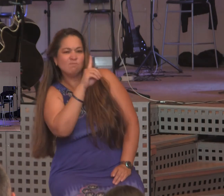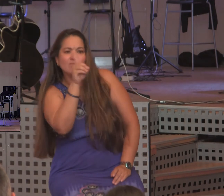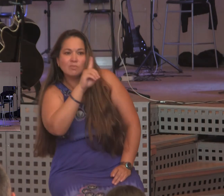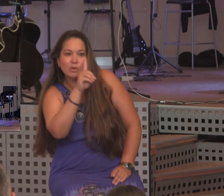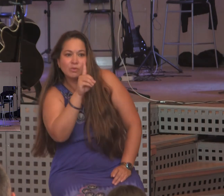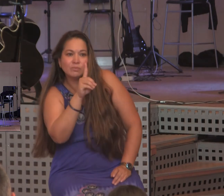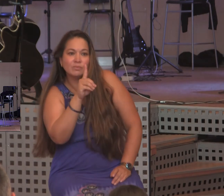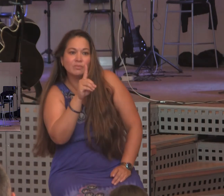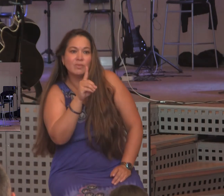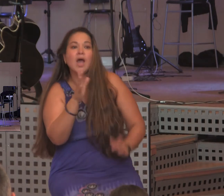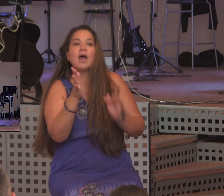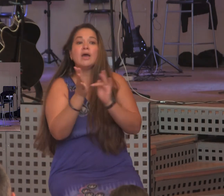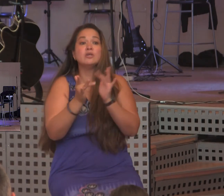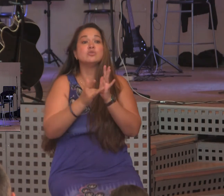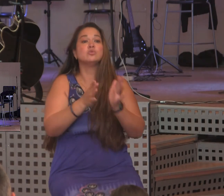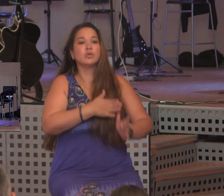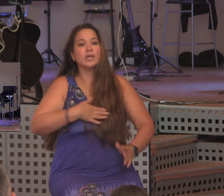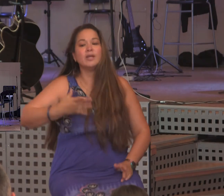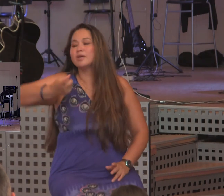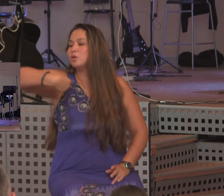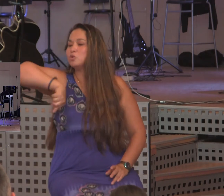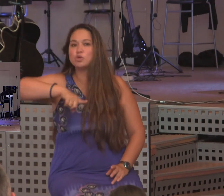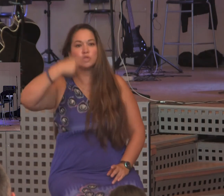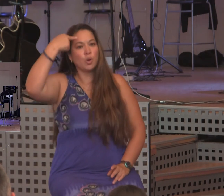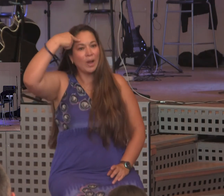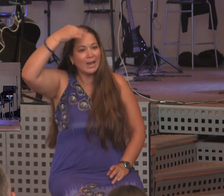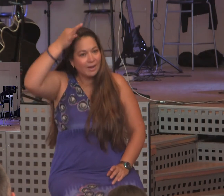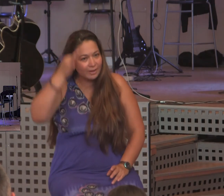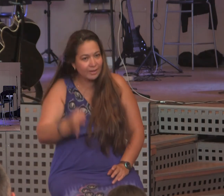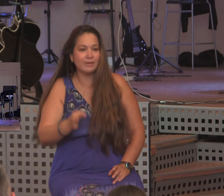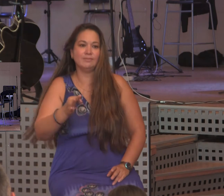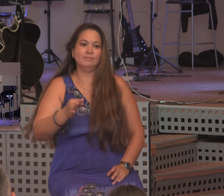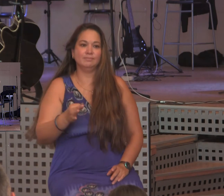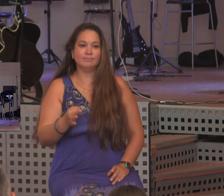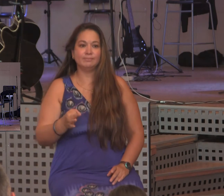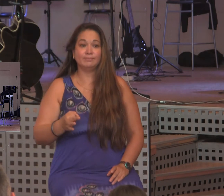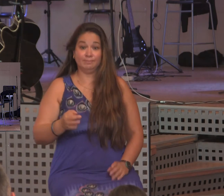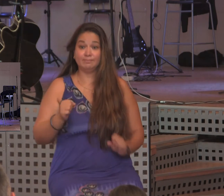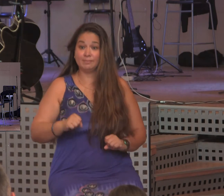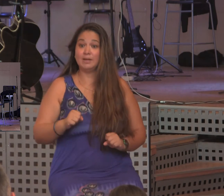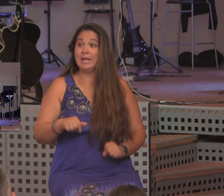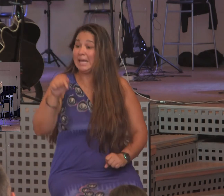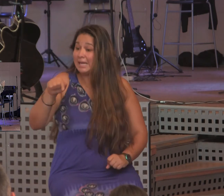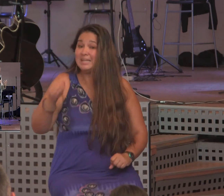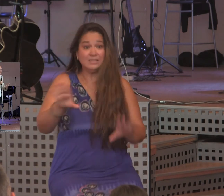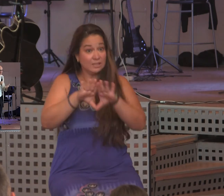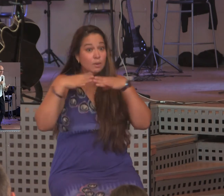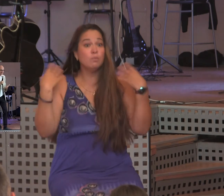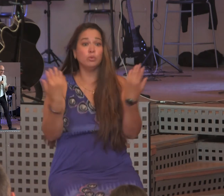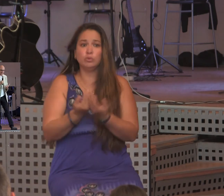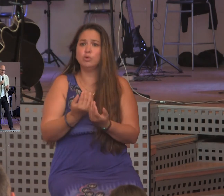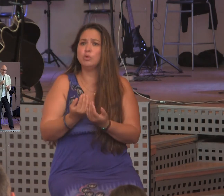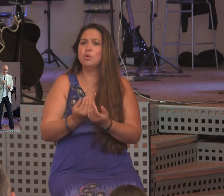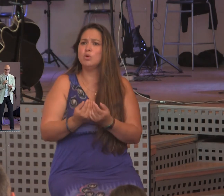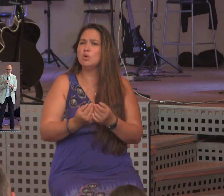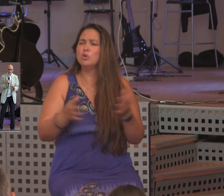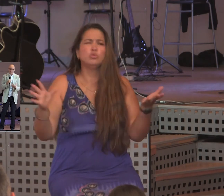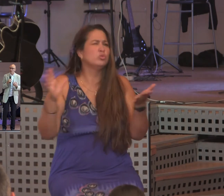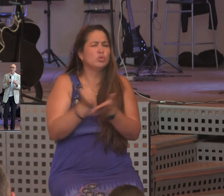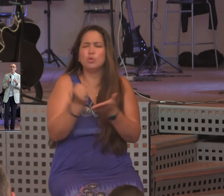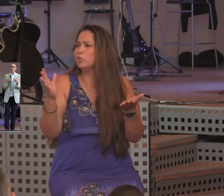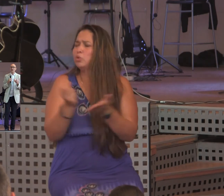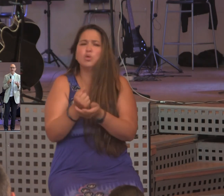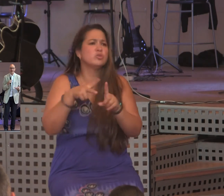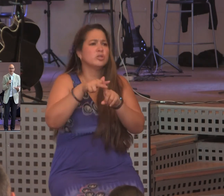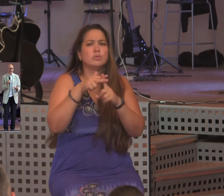No que entiendan, que crean. En esta sociedad nuestra en la que todo está basado en entender,